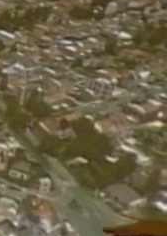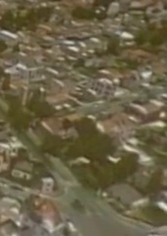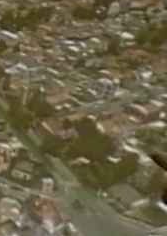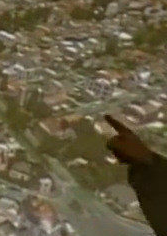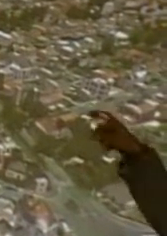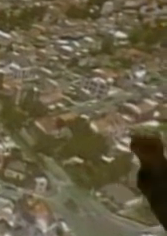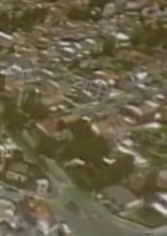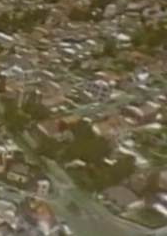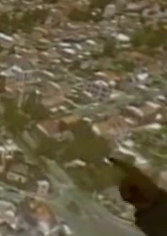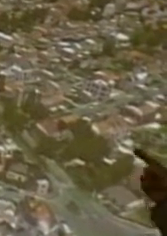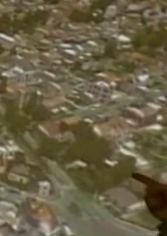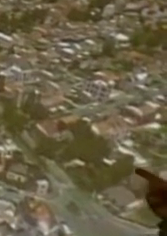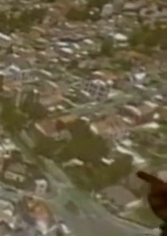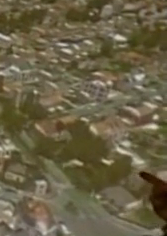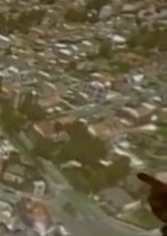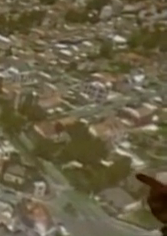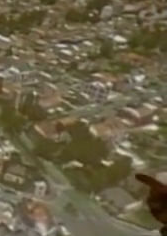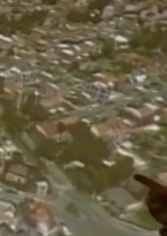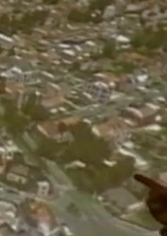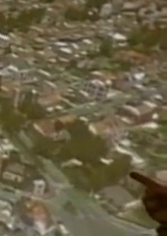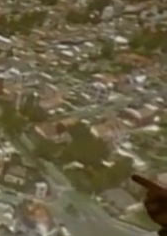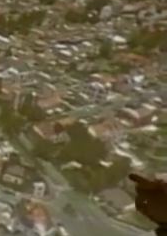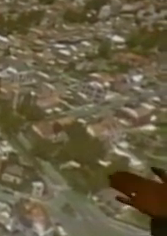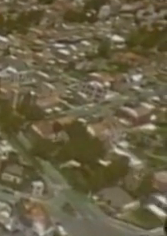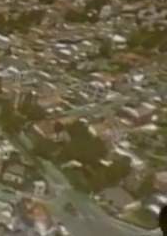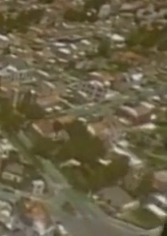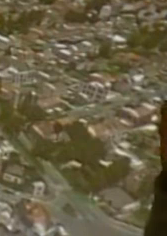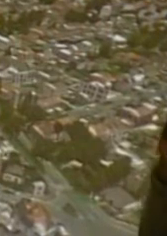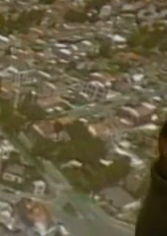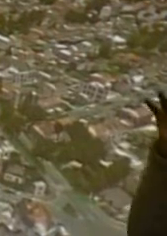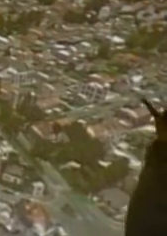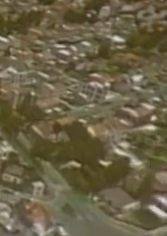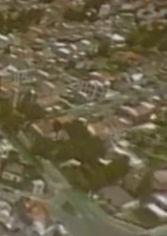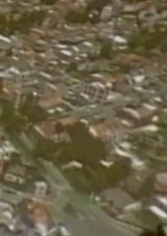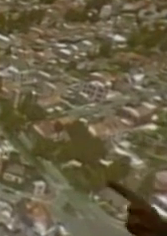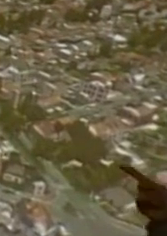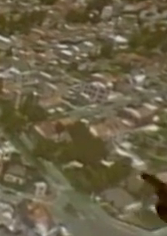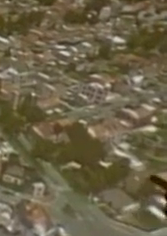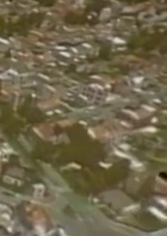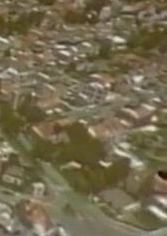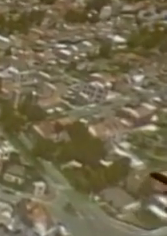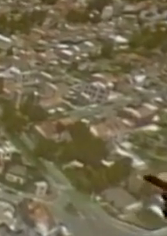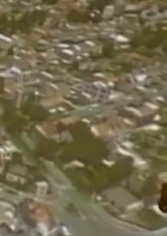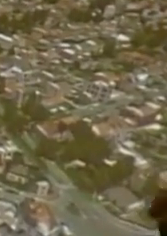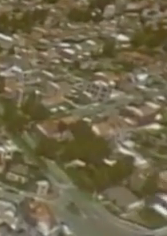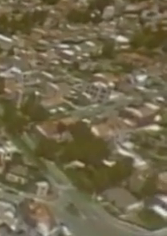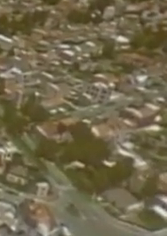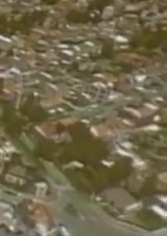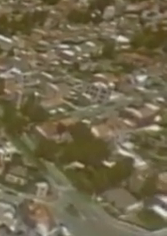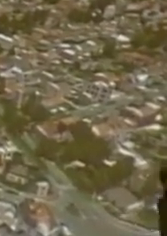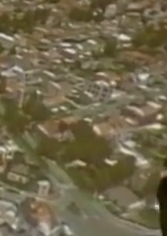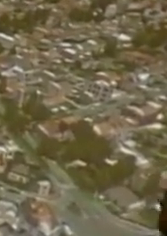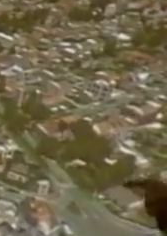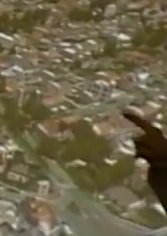peu le sud. Hein, c'est plus proche de Bondy, hein, quand même. On avait donc en fait l'école maternelle qui était